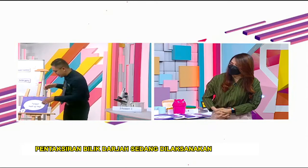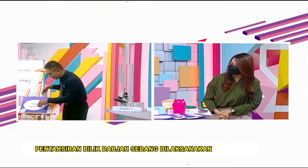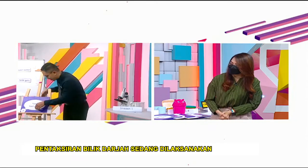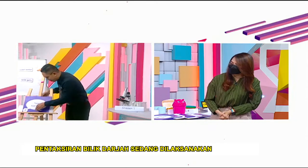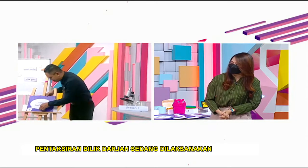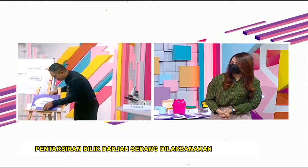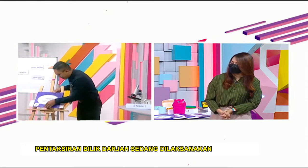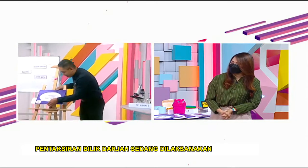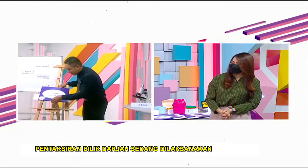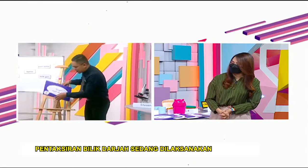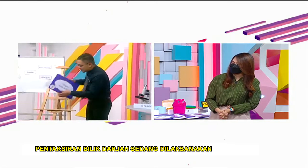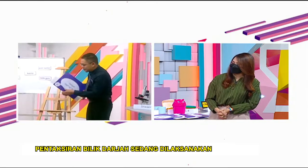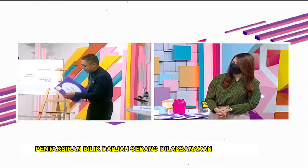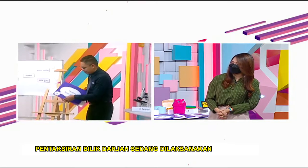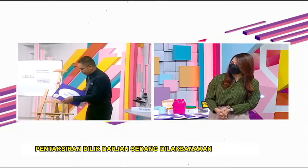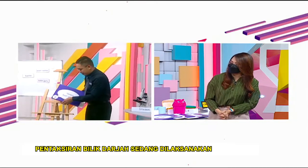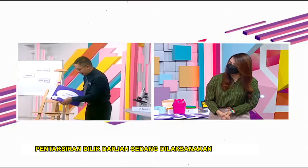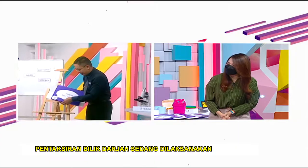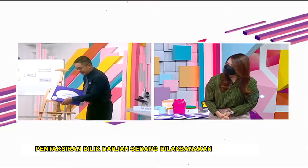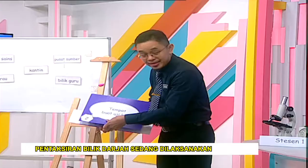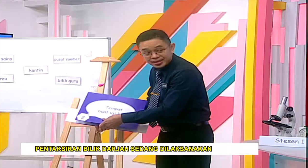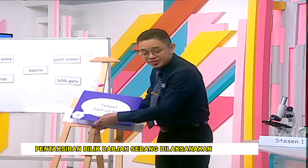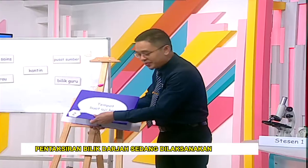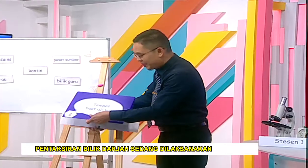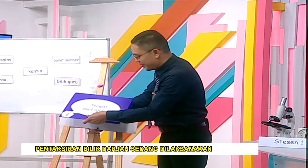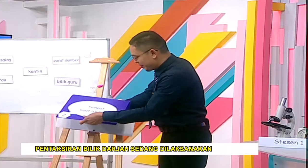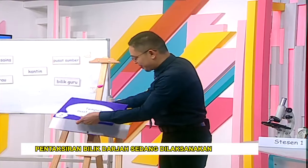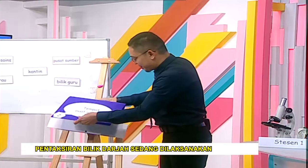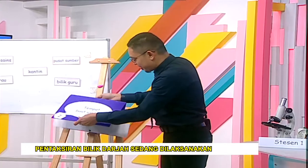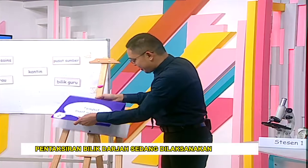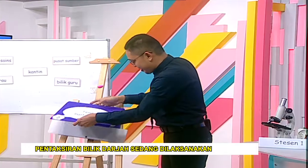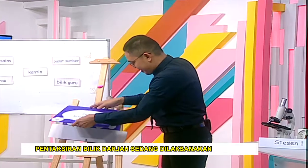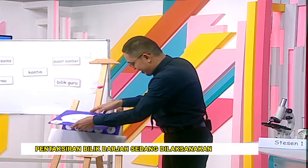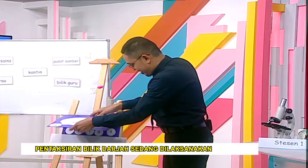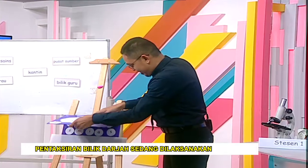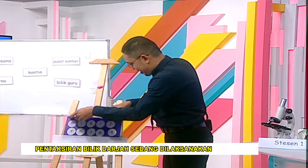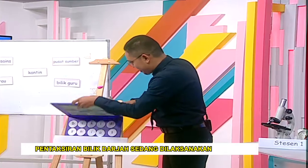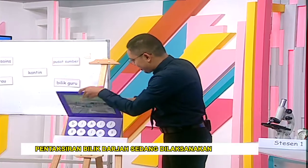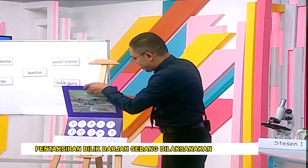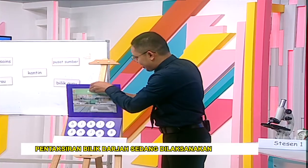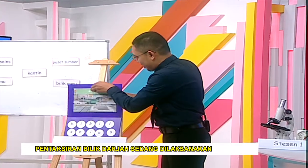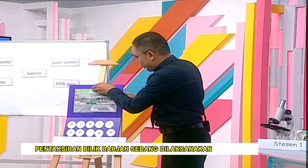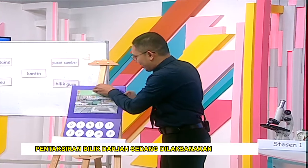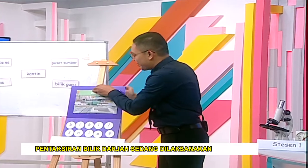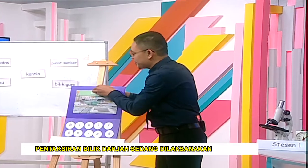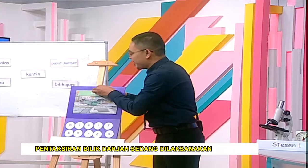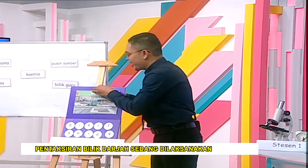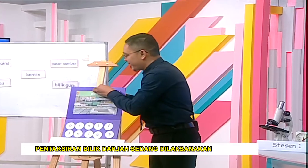buka. Betul ke, cikgu? Okey, 1, 2. Tiga. Oh, betul. Alright.